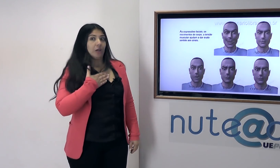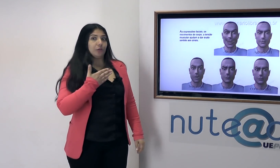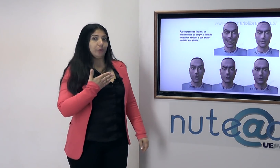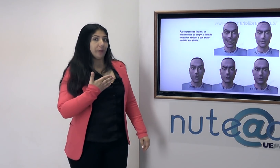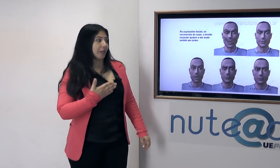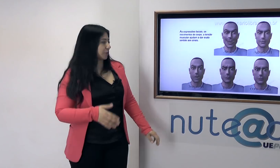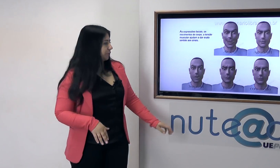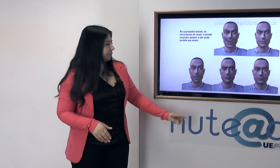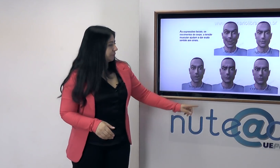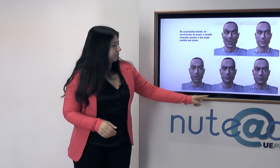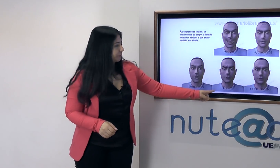surpreso,